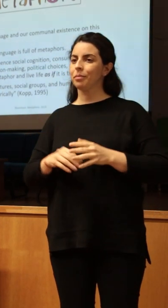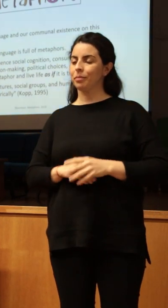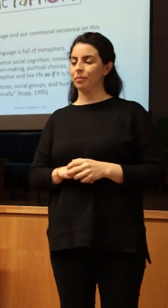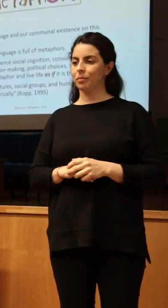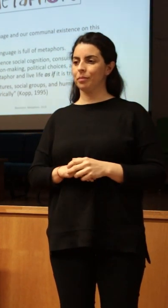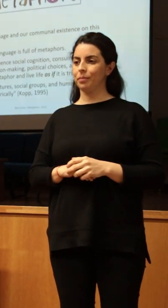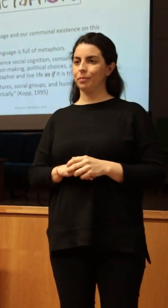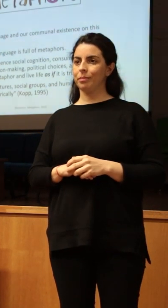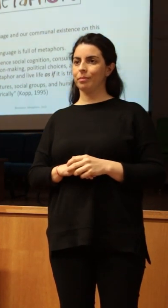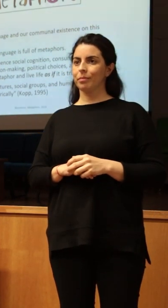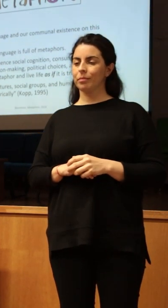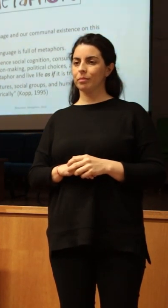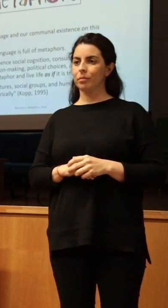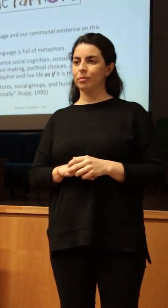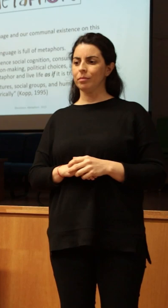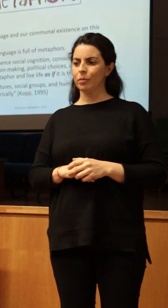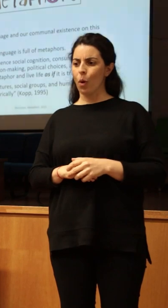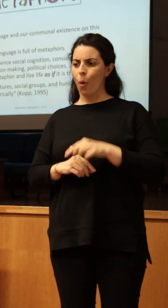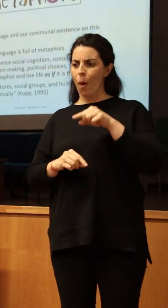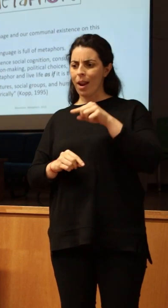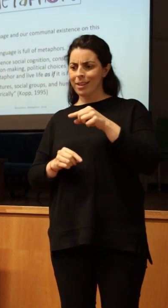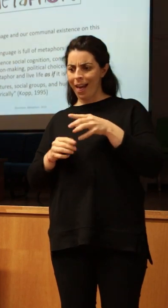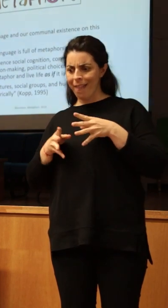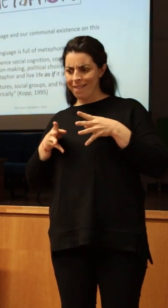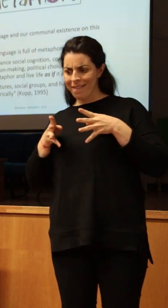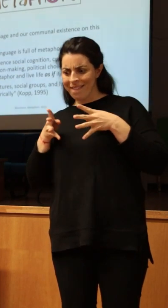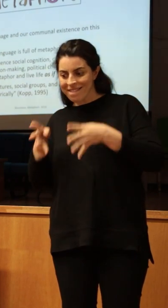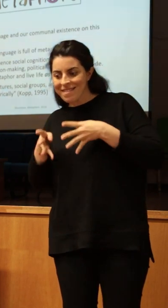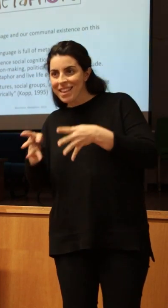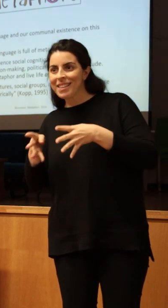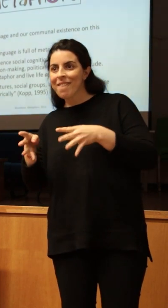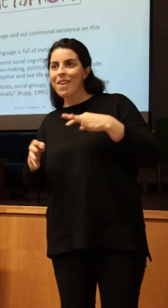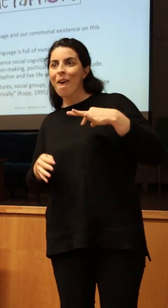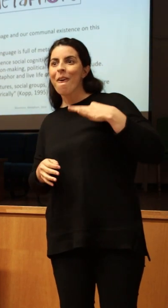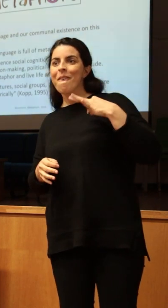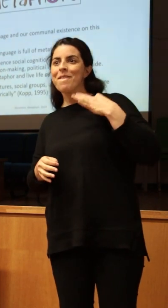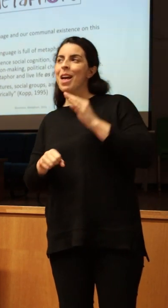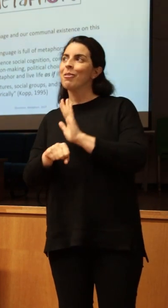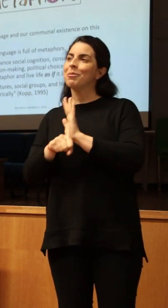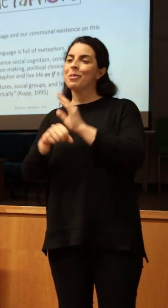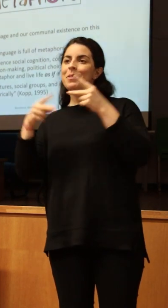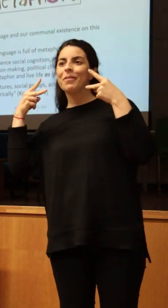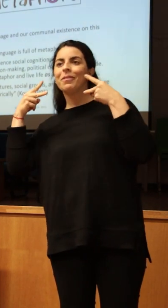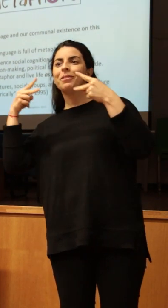is journey? ¿Cuál es el desafío más grande que tiene la persona que ve la vida como un viaje?